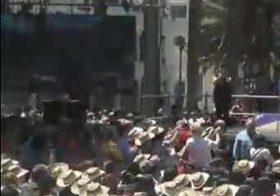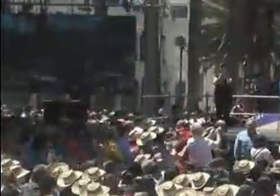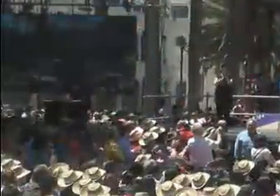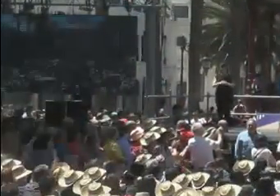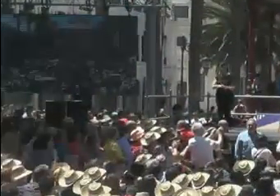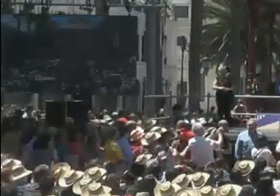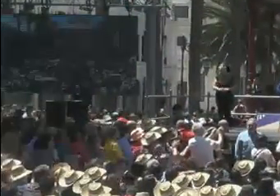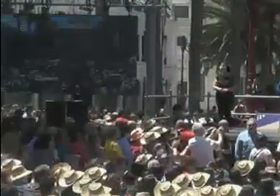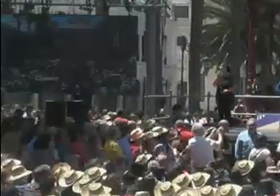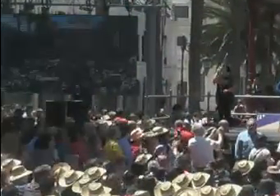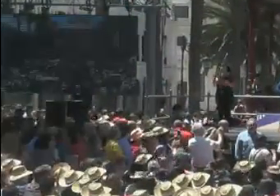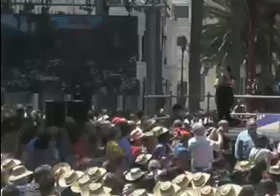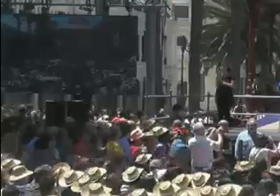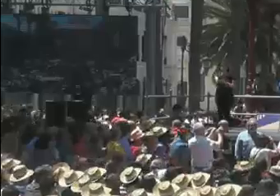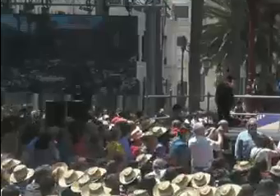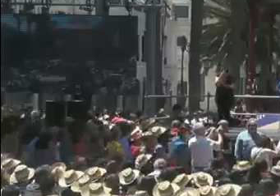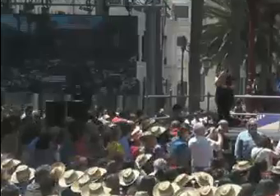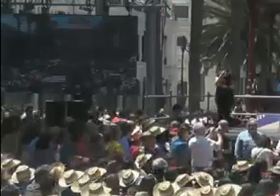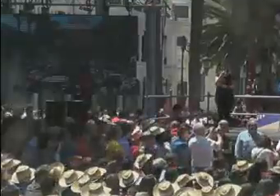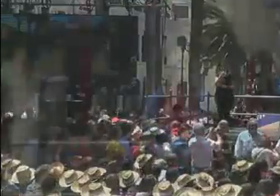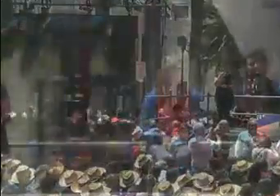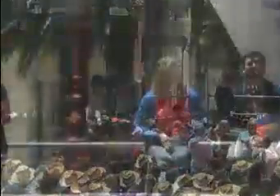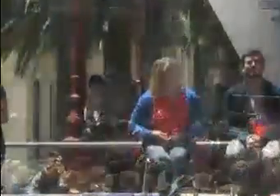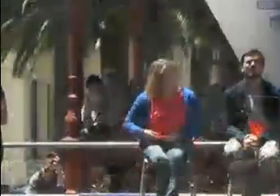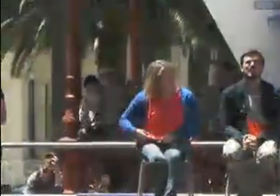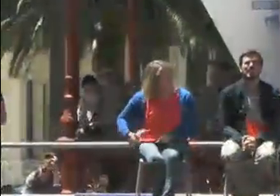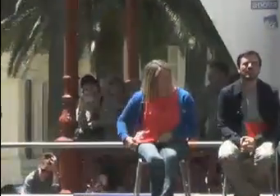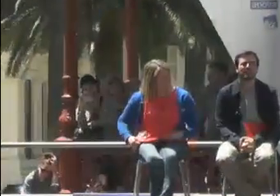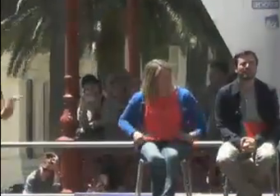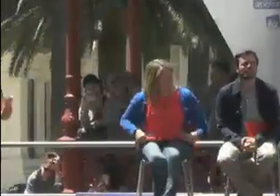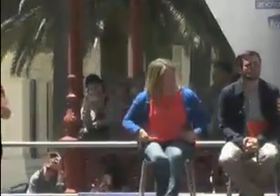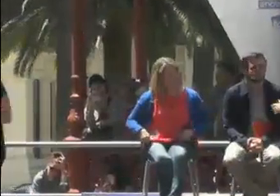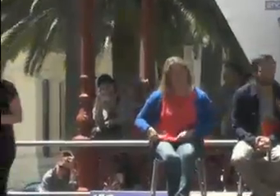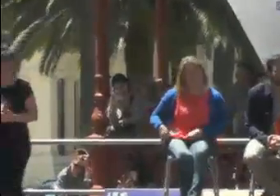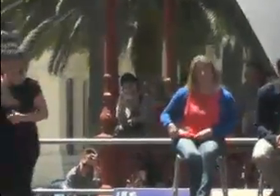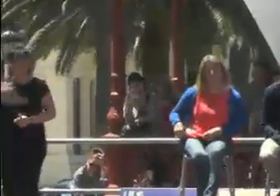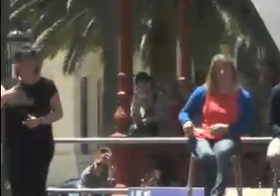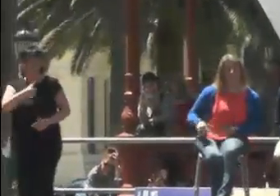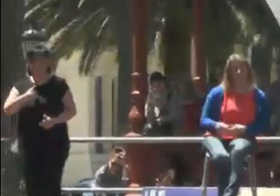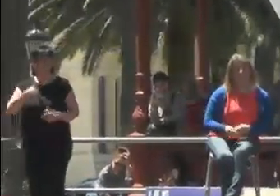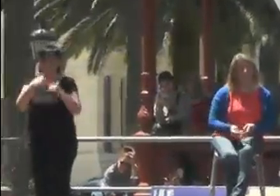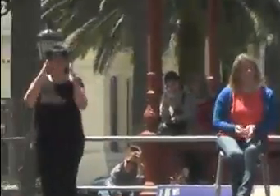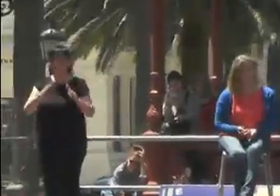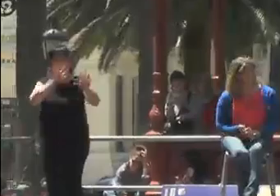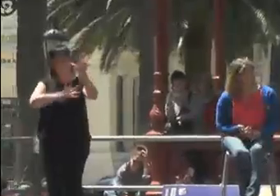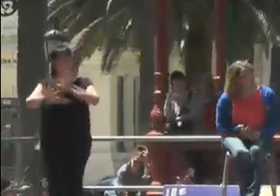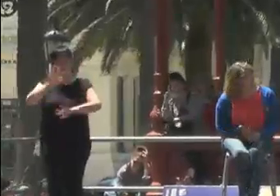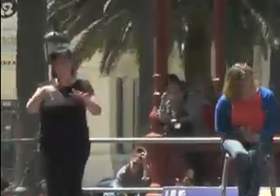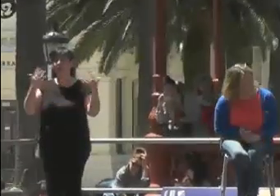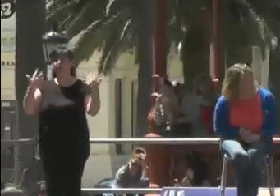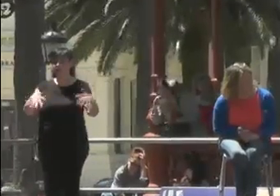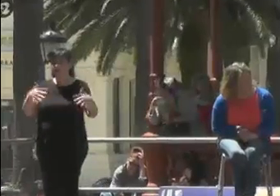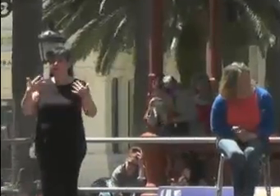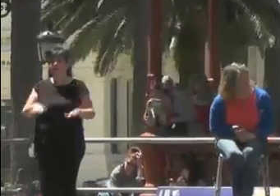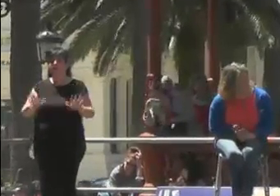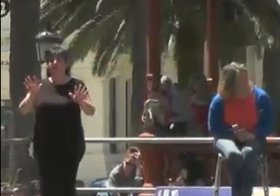Bueno, bo día ou boa tarde a todos e a todas. Para o da casa queda un papel complicado, pero creo que hai que decir antes de nada que no hai quien pueda